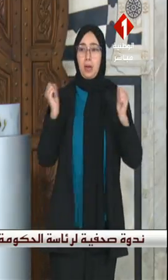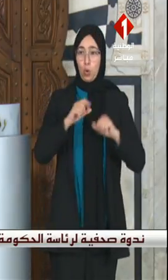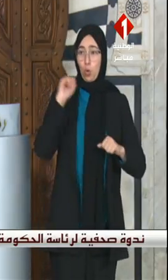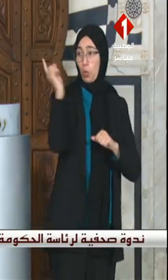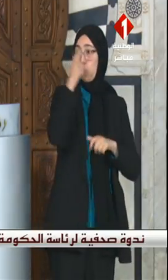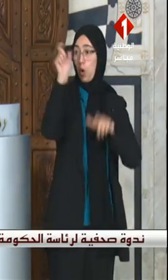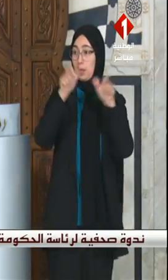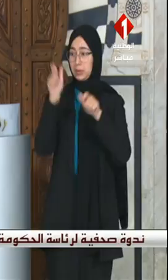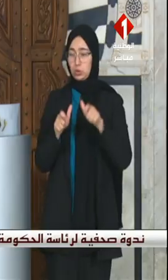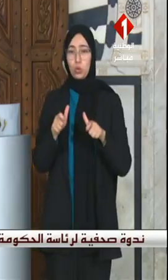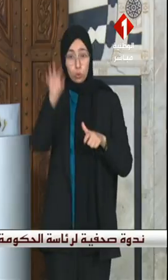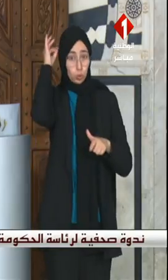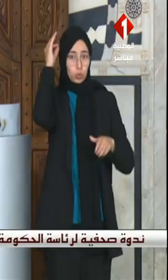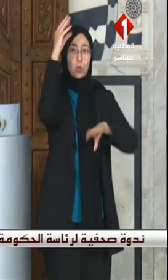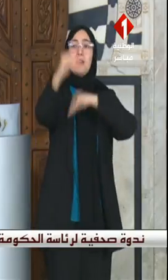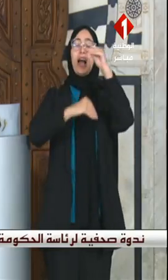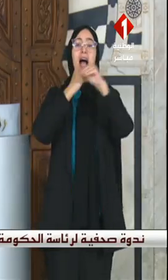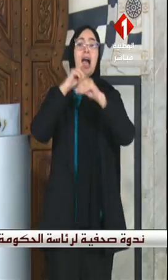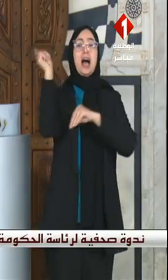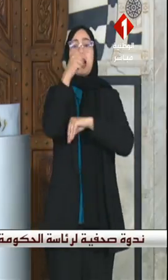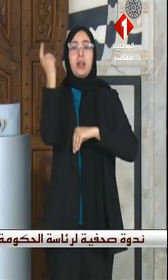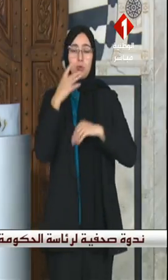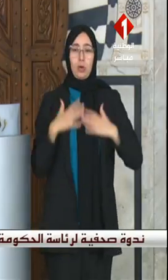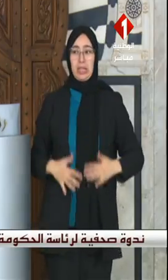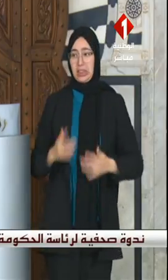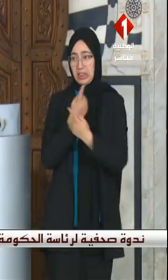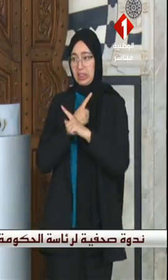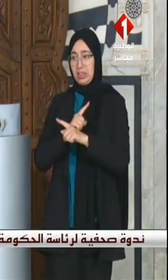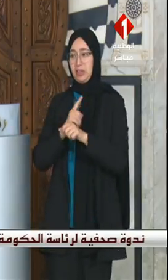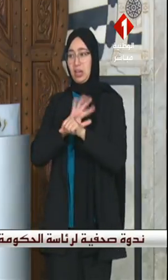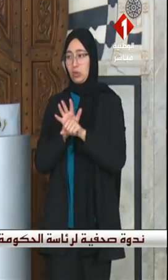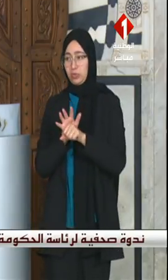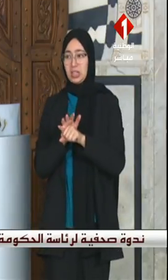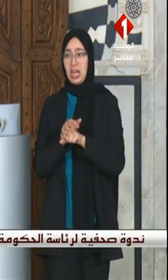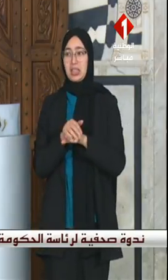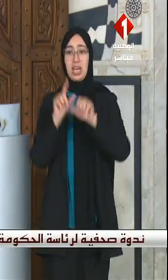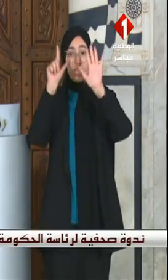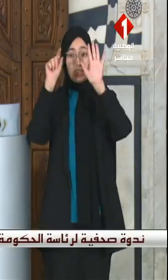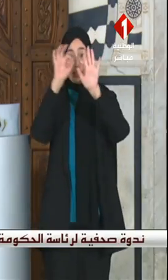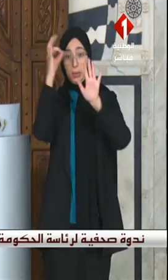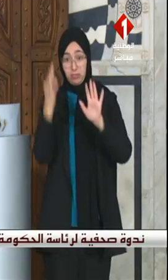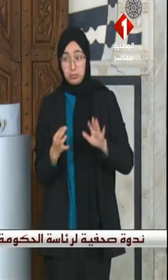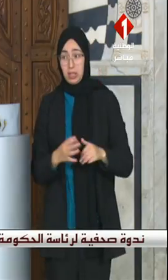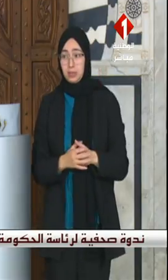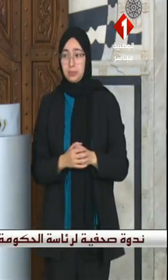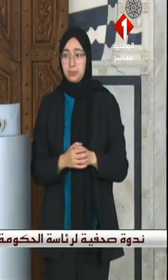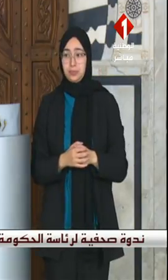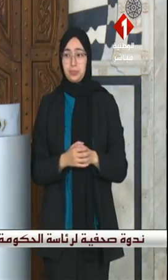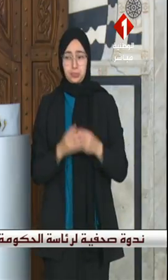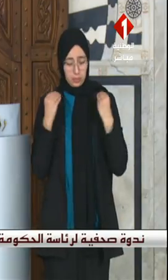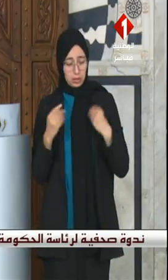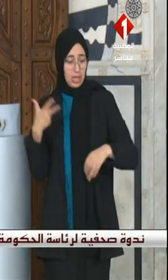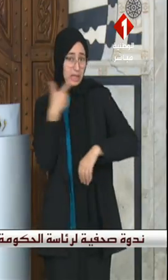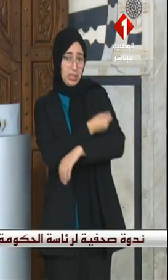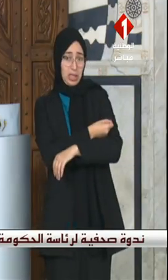البوبولاسيون مونديال الكل، وخاصة في وإحنا اللي همنا في تونس، باش تكون تفوت 70%، وهذا ما نجم نخلطوله كان